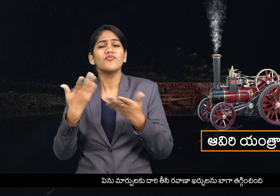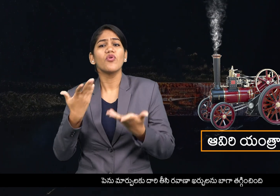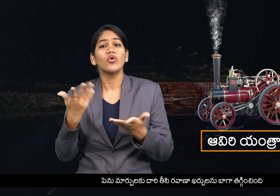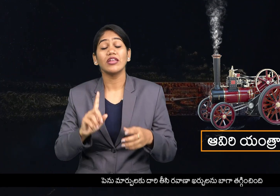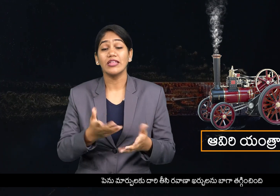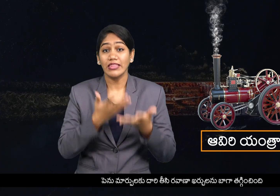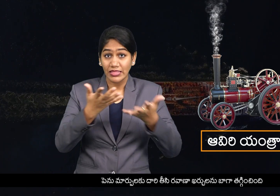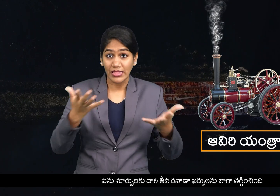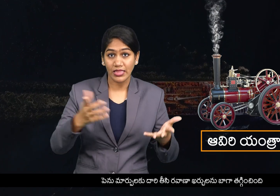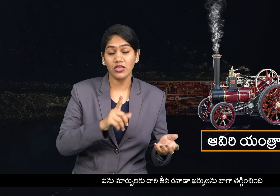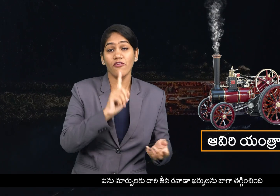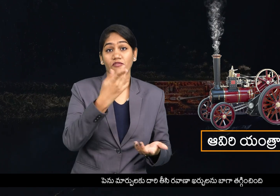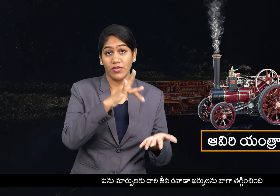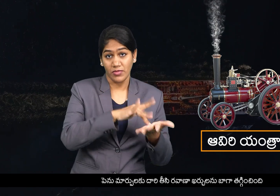తగ్గించింది.